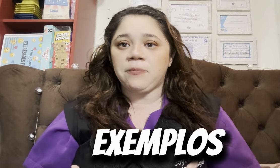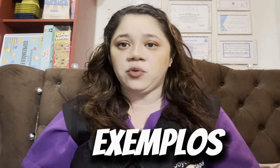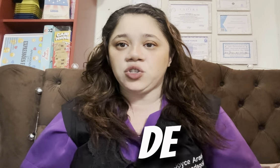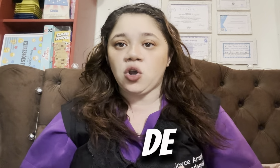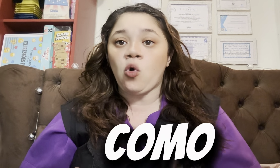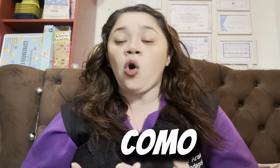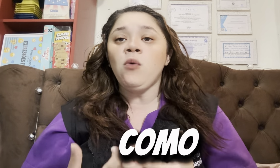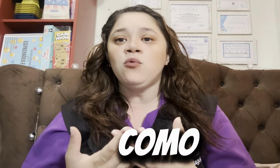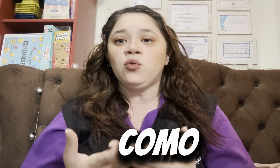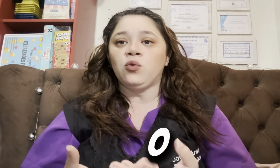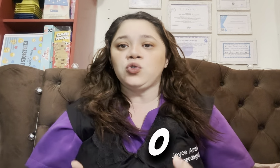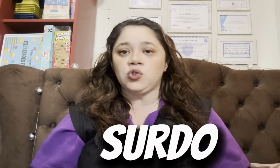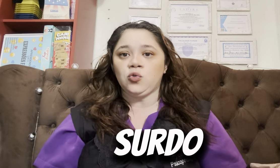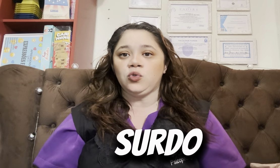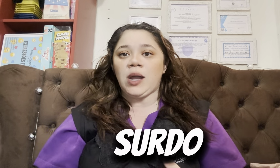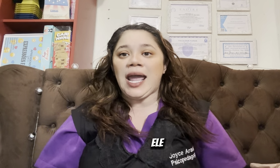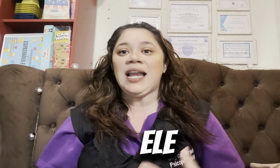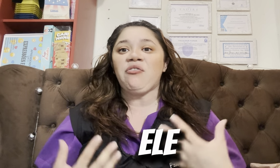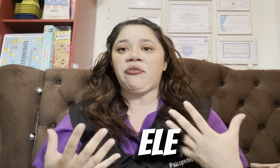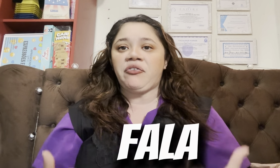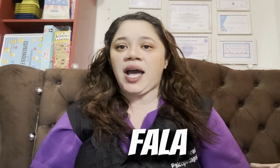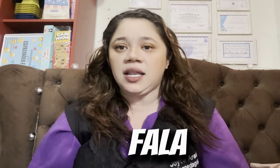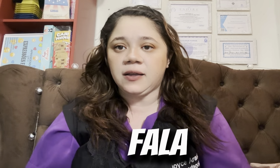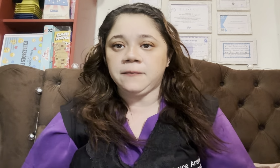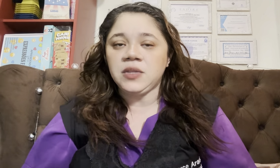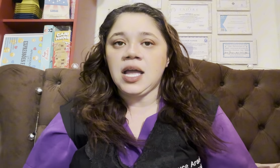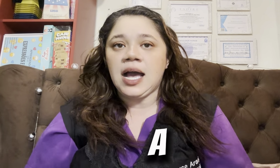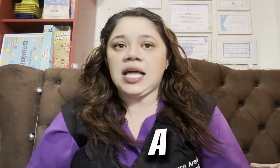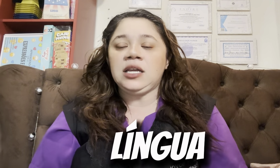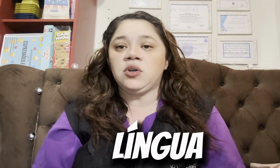exemplos de como o surdo ele fala a língua